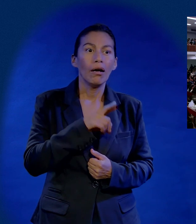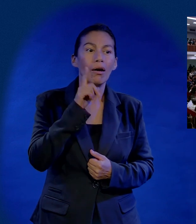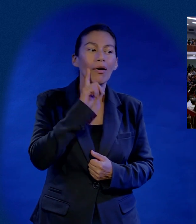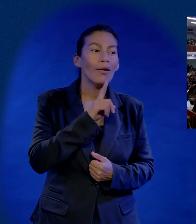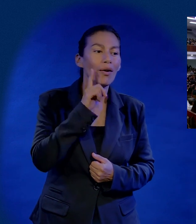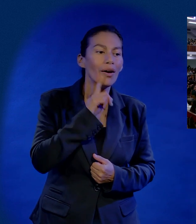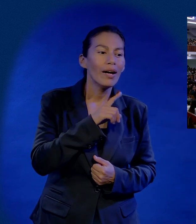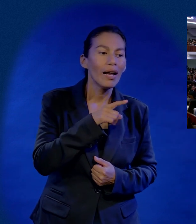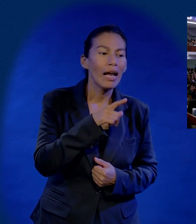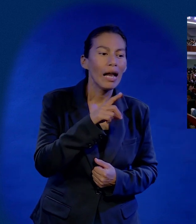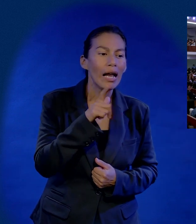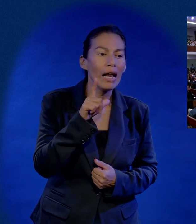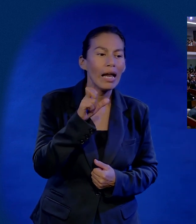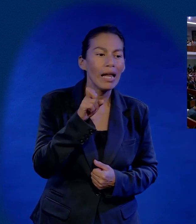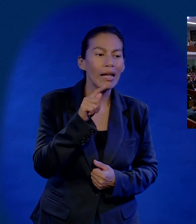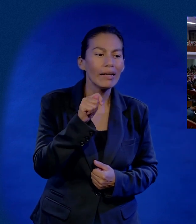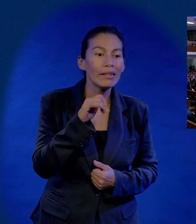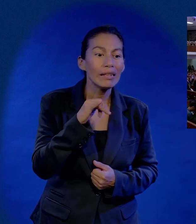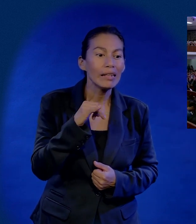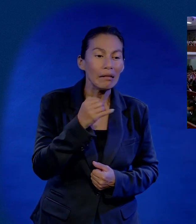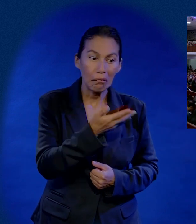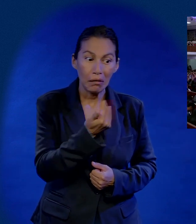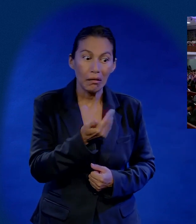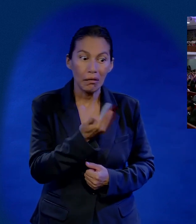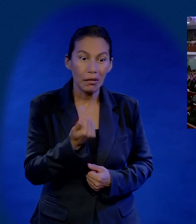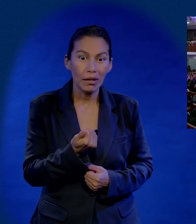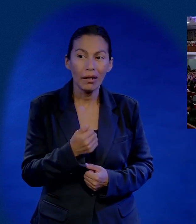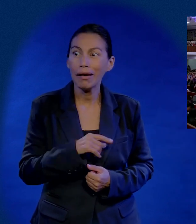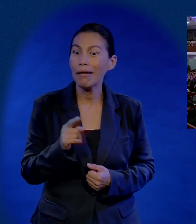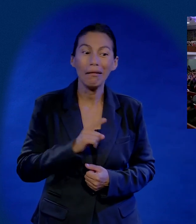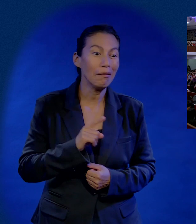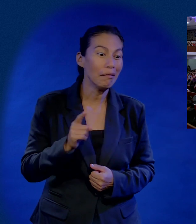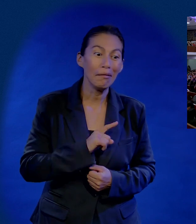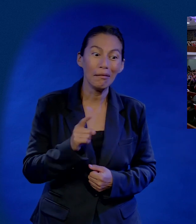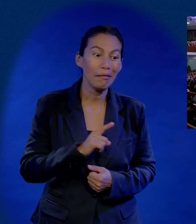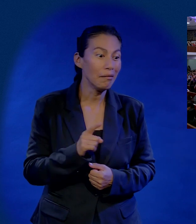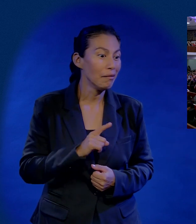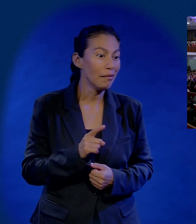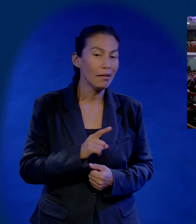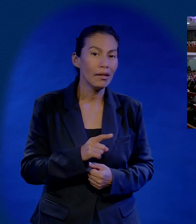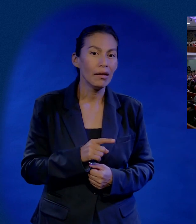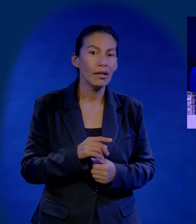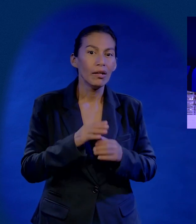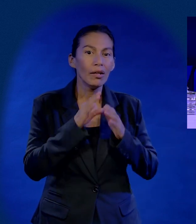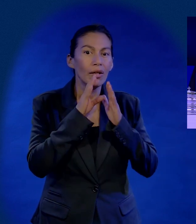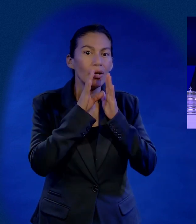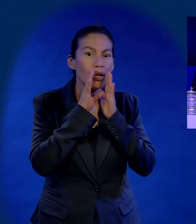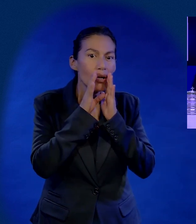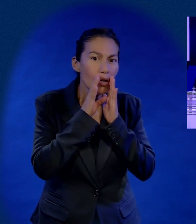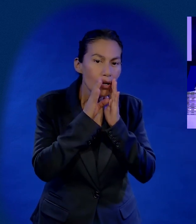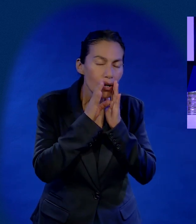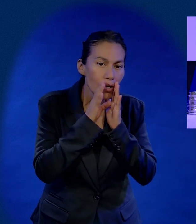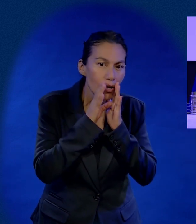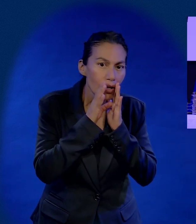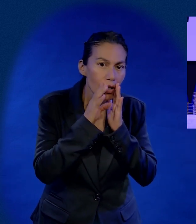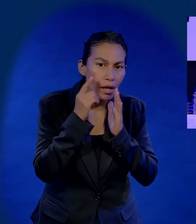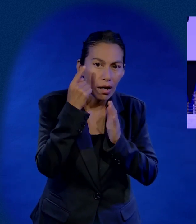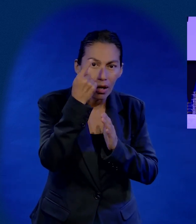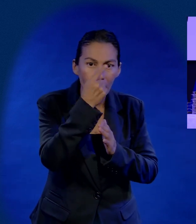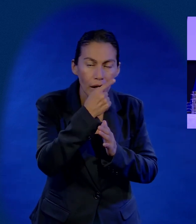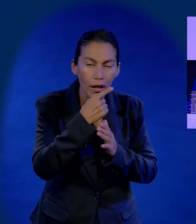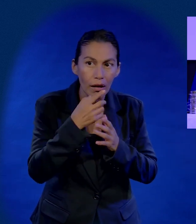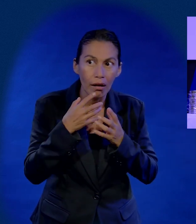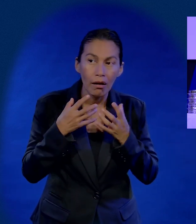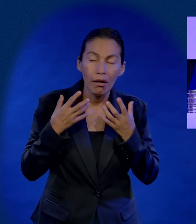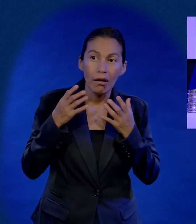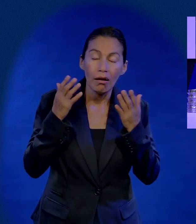Irving se acerca con mi mamá, dice, señora Leti, venga. Yo, no, Irving, no lo hagas, yo te mato, Irving, no lo hagas. Y le dice